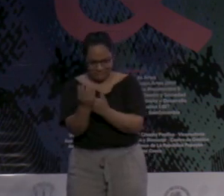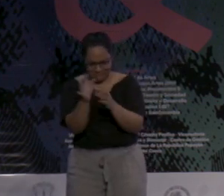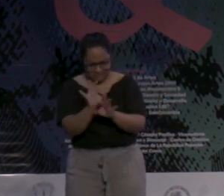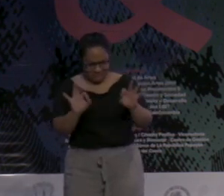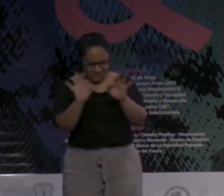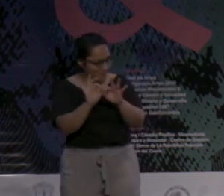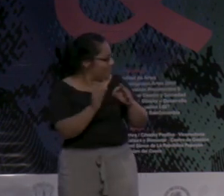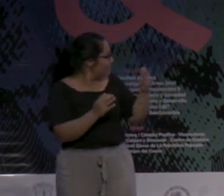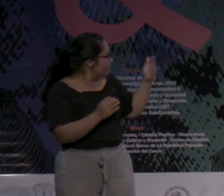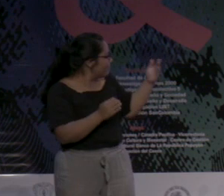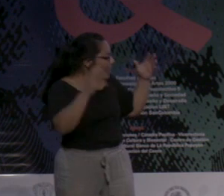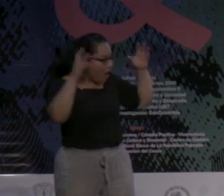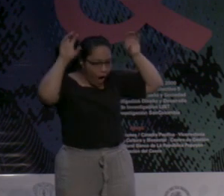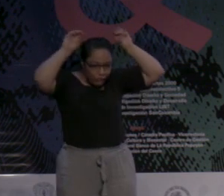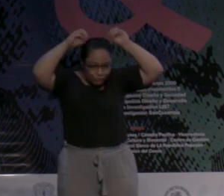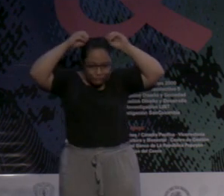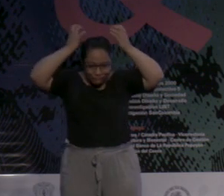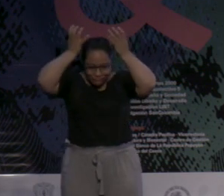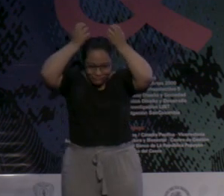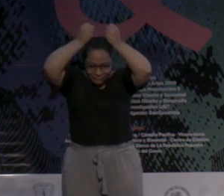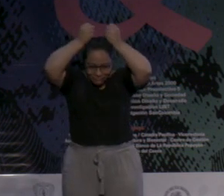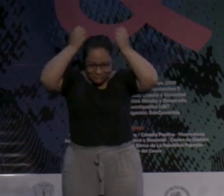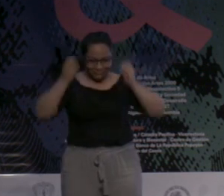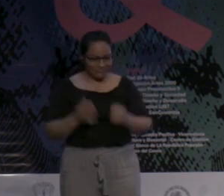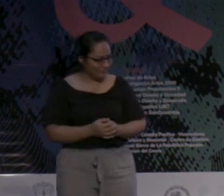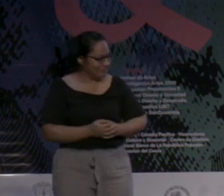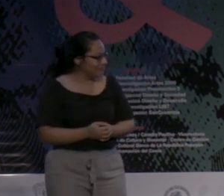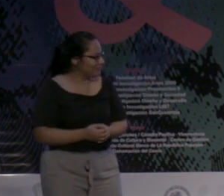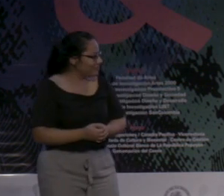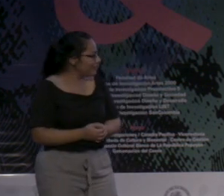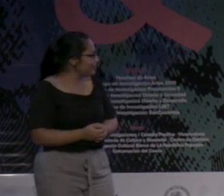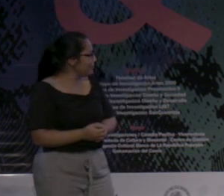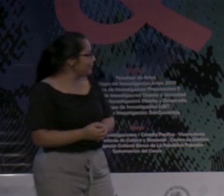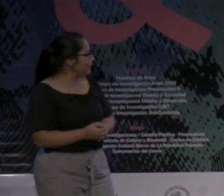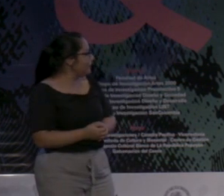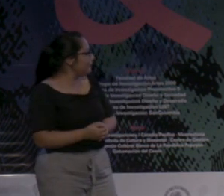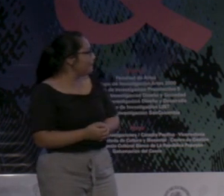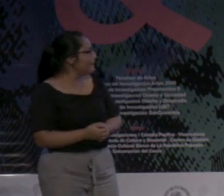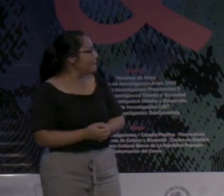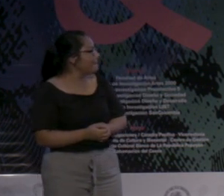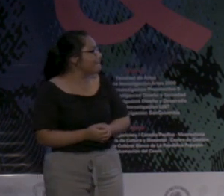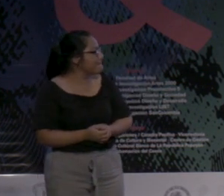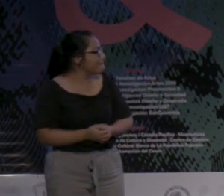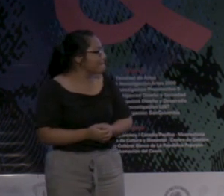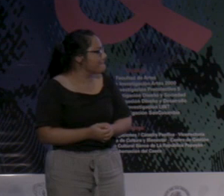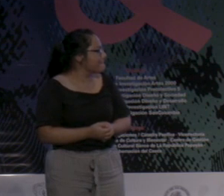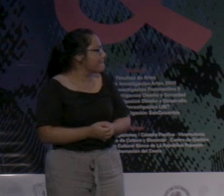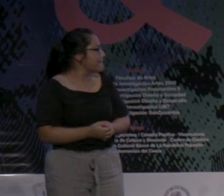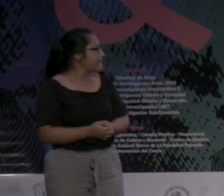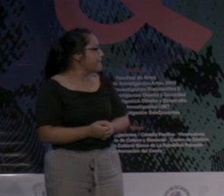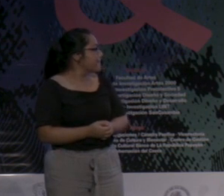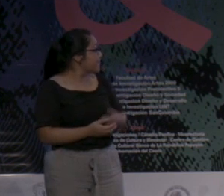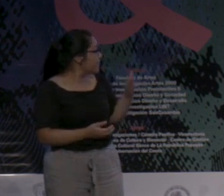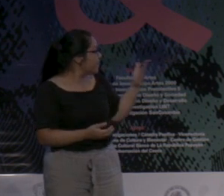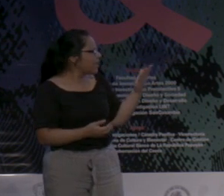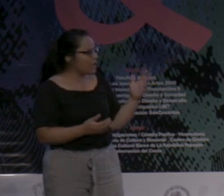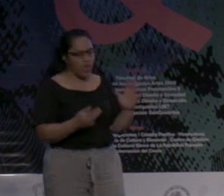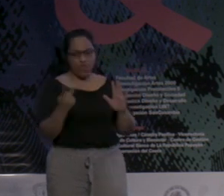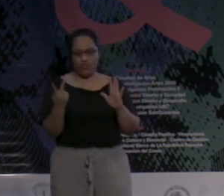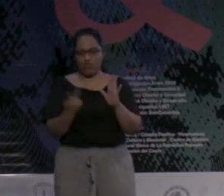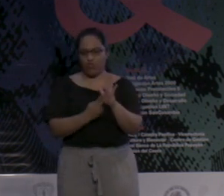de la sociedad a nosotros. Pasa así, por favor. Dibujos de mi hija Sofía también por la misma edad y por ejemplo en este caso aún